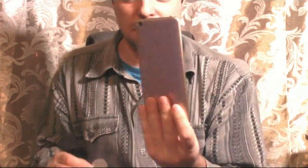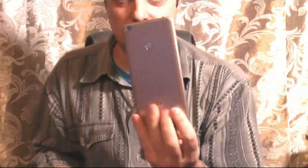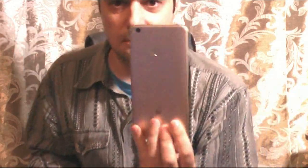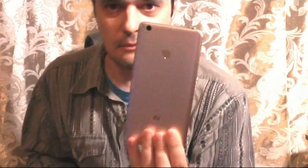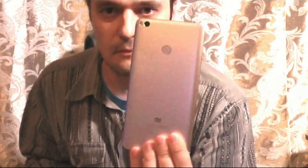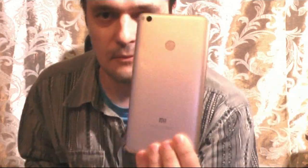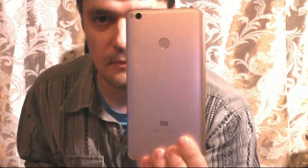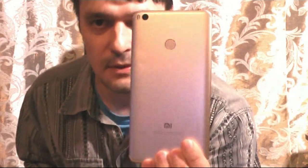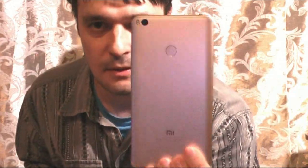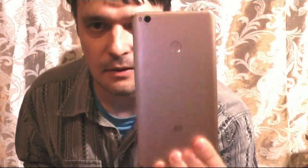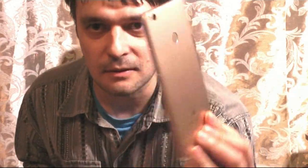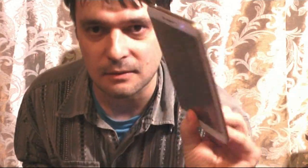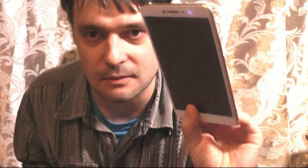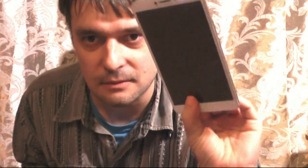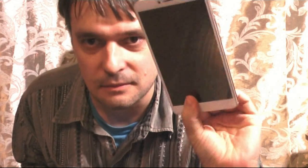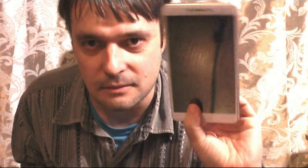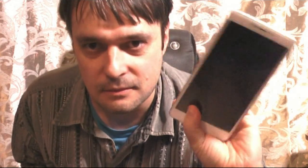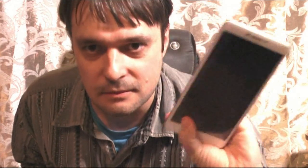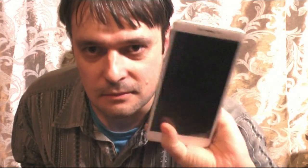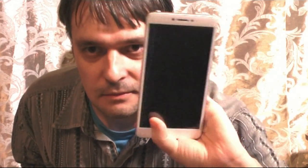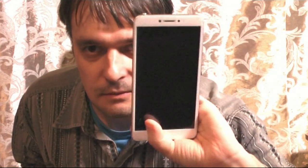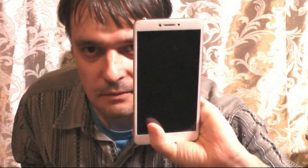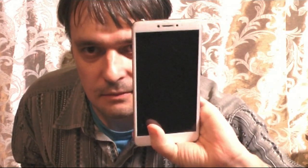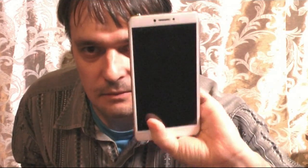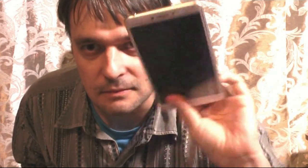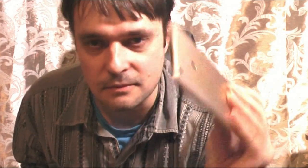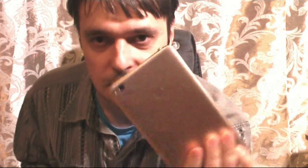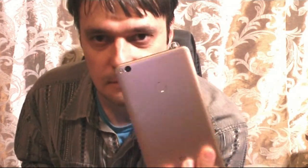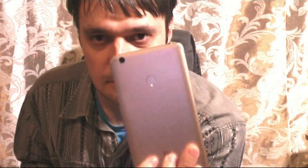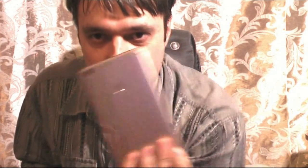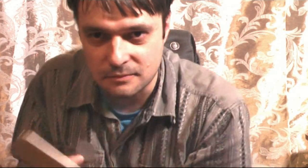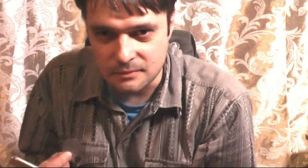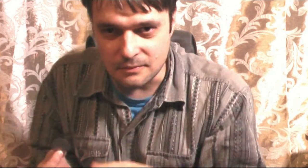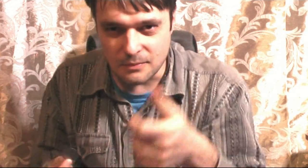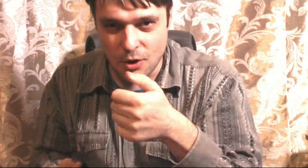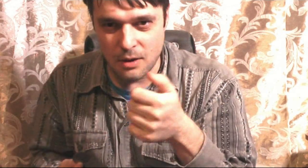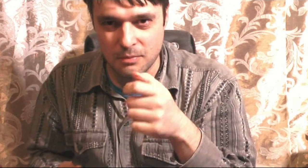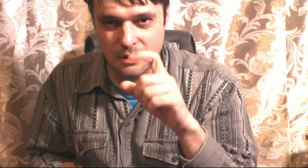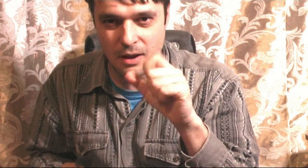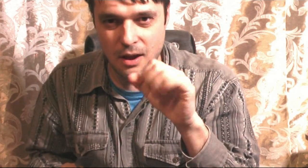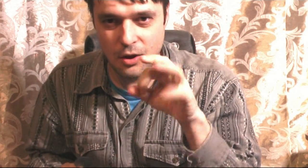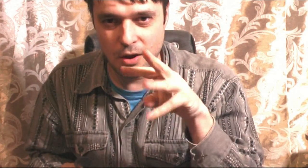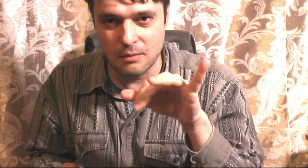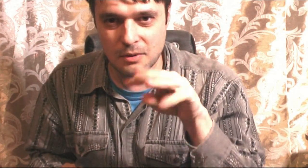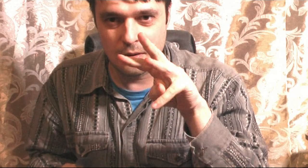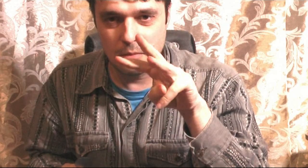местные жители, которые указали место крушения крылатой машины. По номеру двигателя поисковики установили личность экипажа. Репортаж Анастасии Саховской.